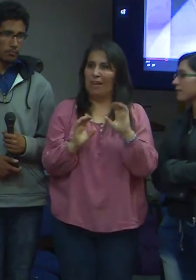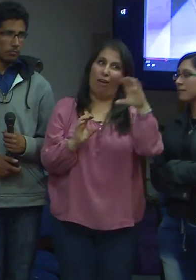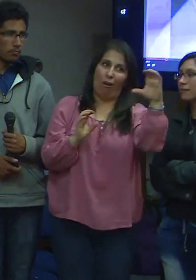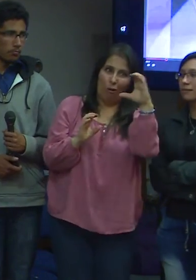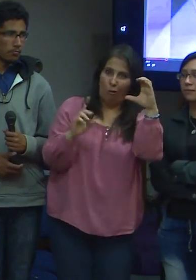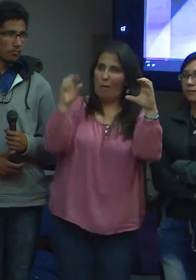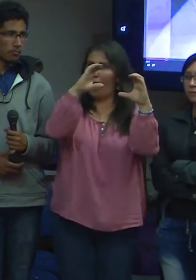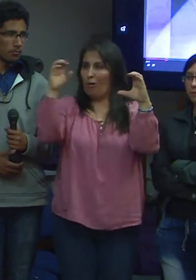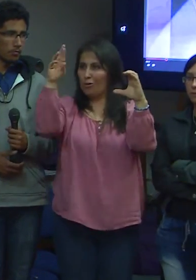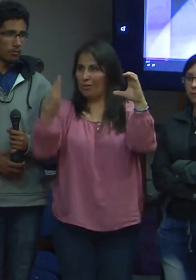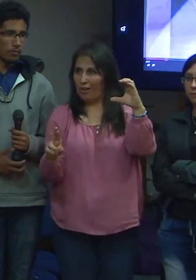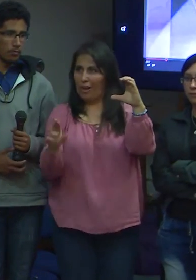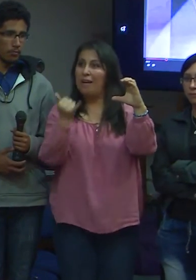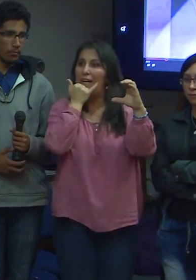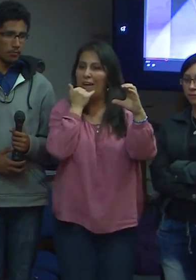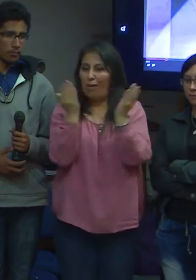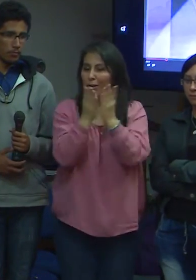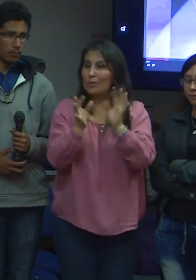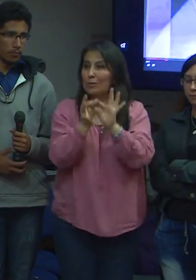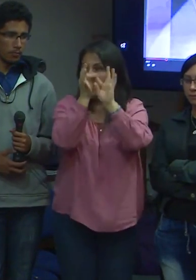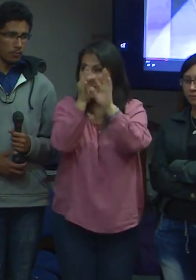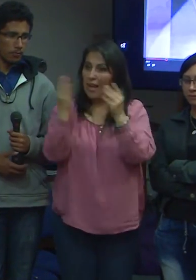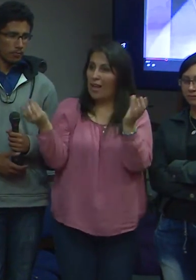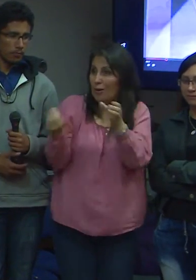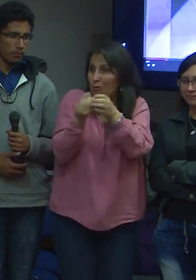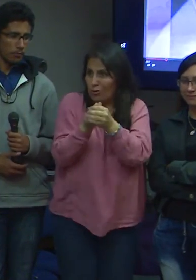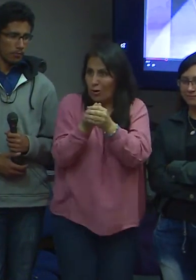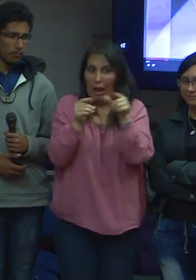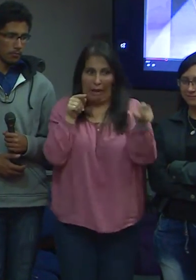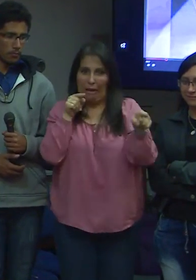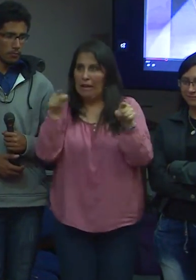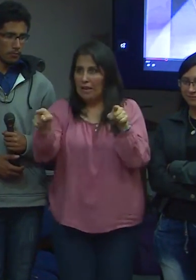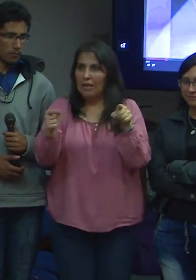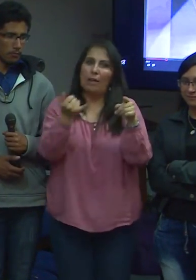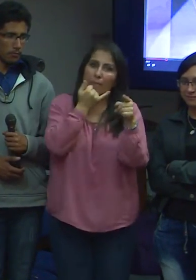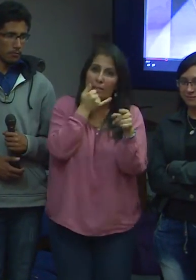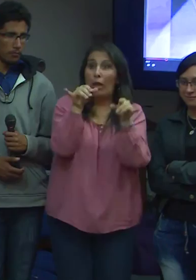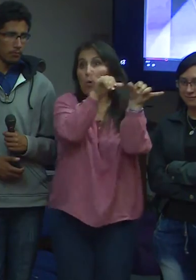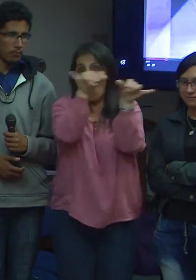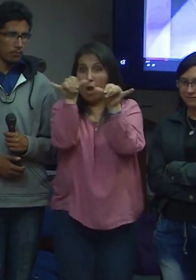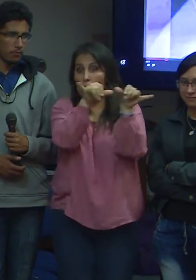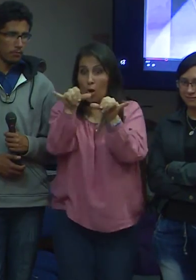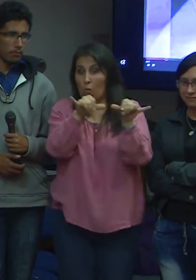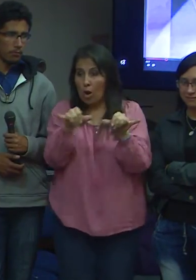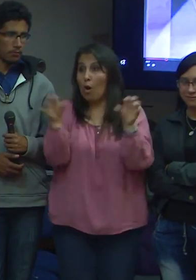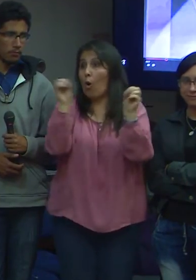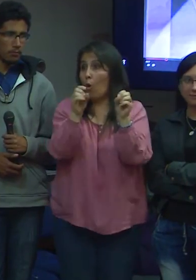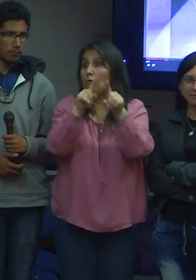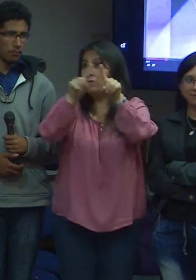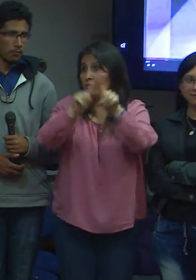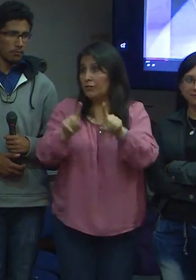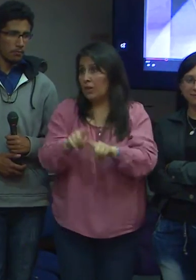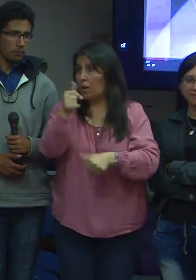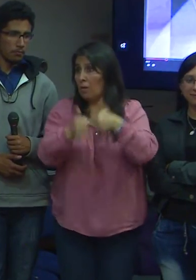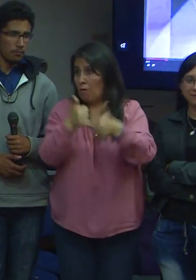educación especial y de inclusión, pues que son bastante distintos, y sobre las apuestas que cada país